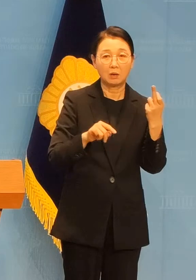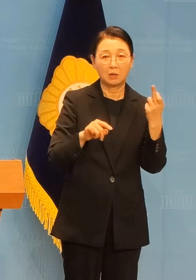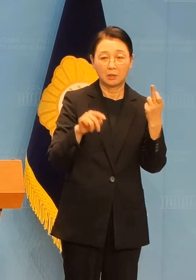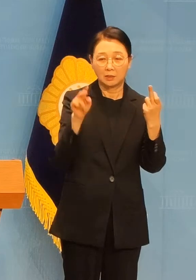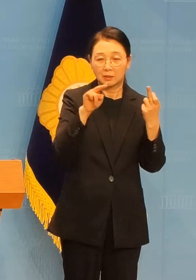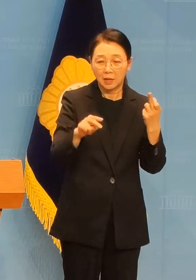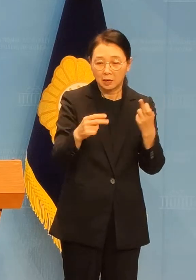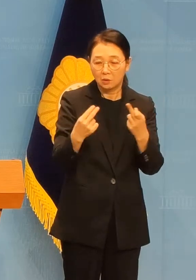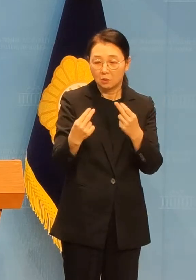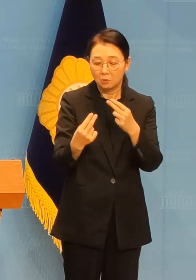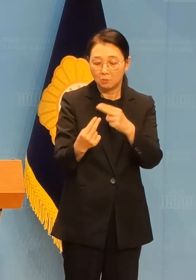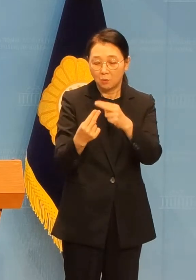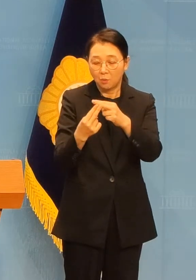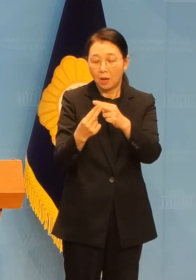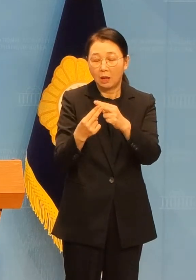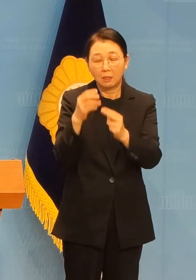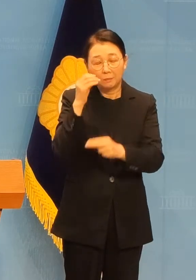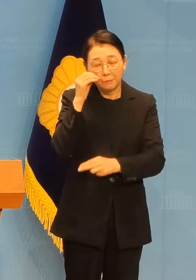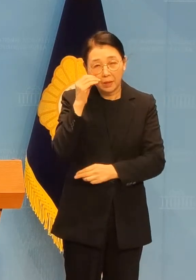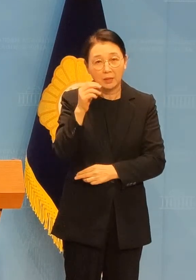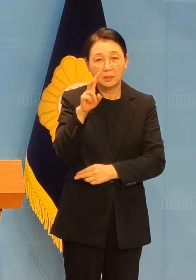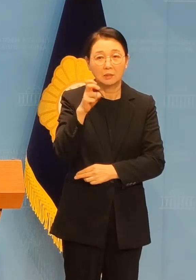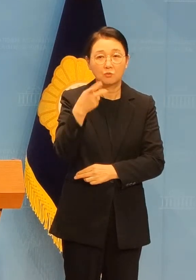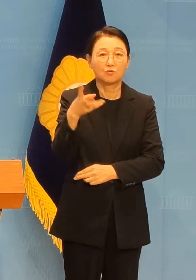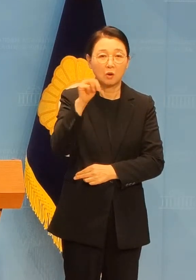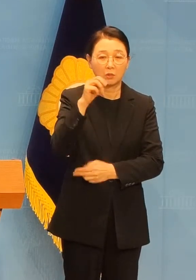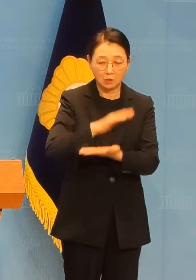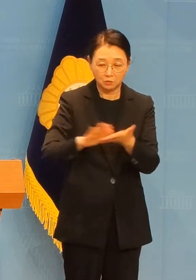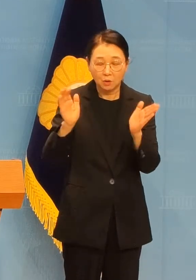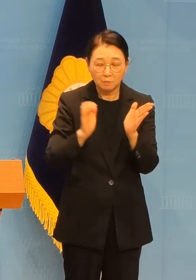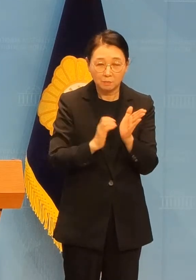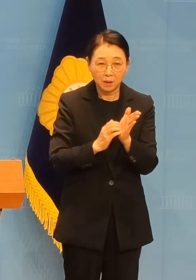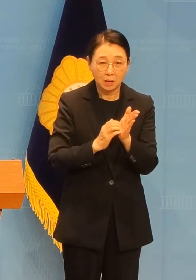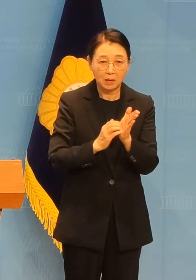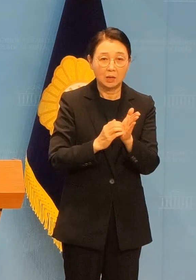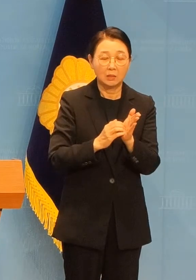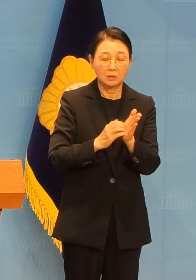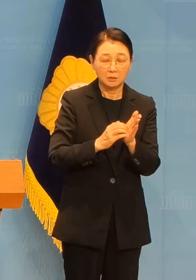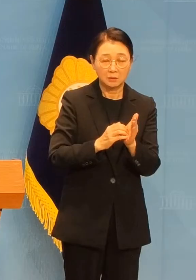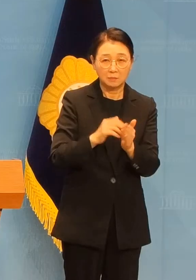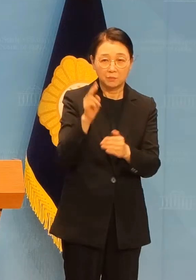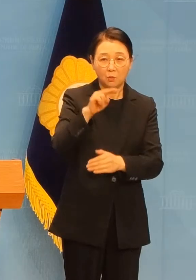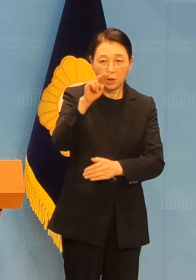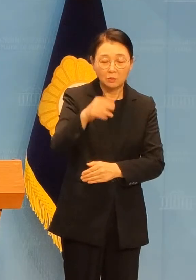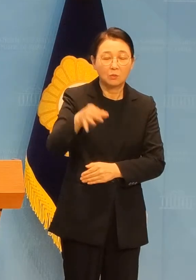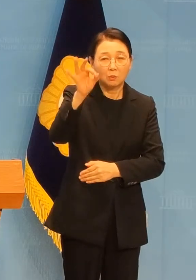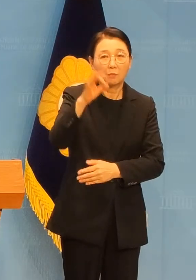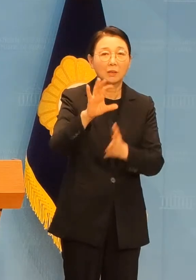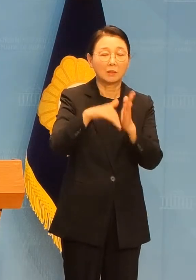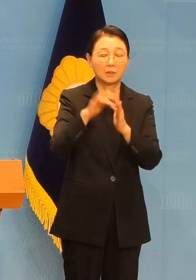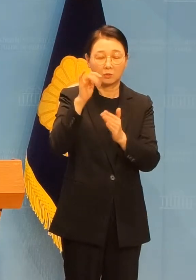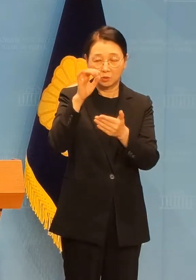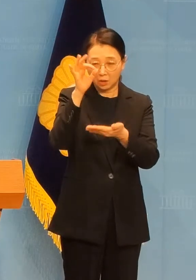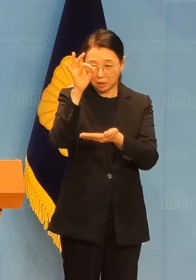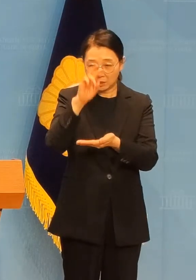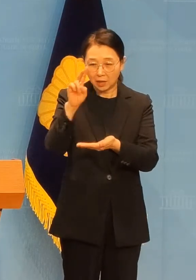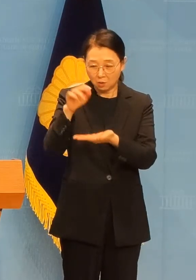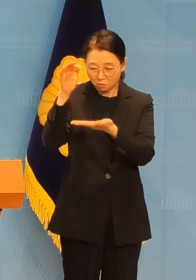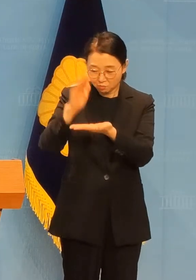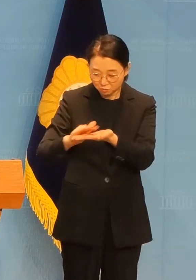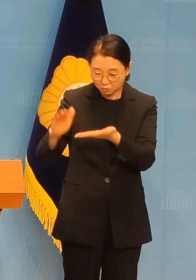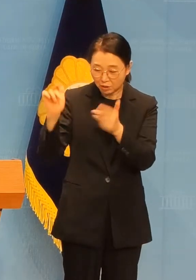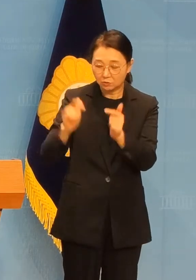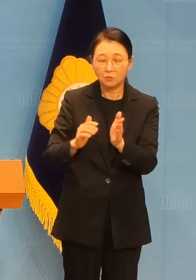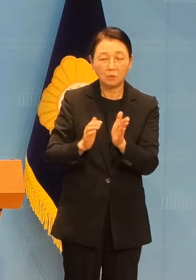보유액은 26억 달러나 줄어 외환위기 이후 최대의 감소폭을 기록했습니다. 안보와 재정,